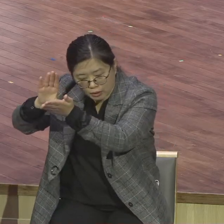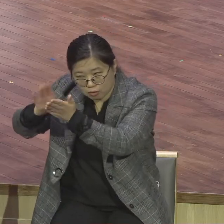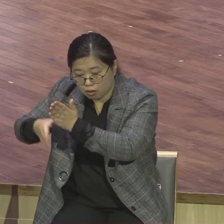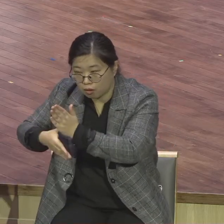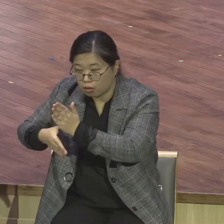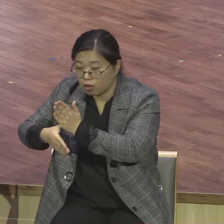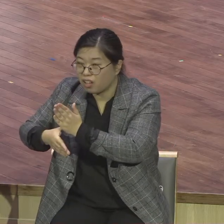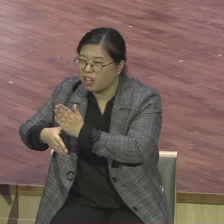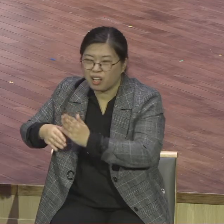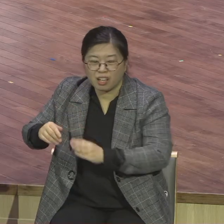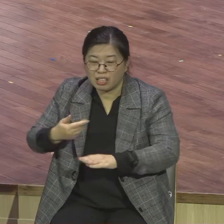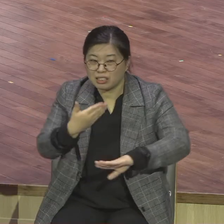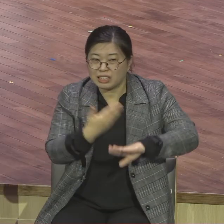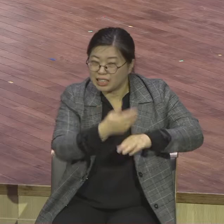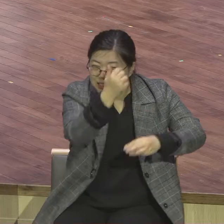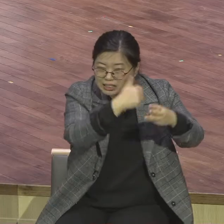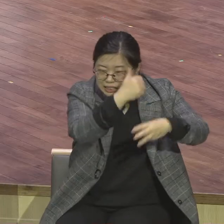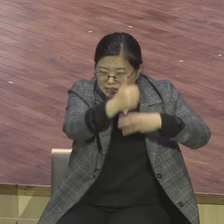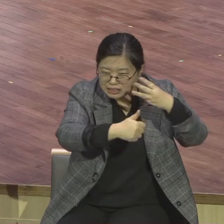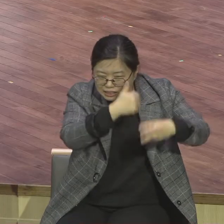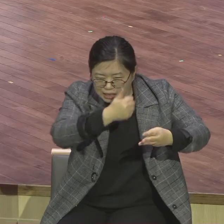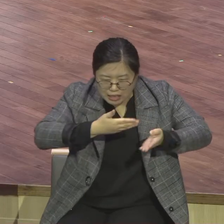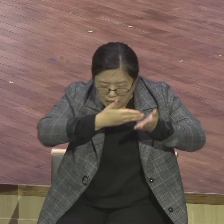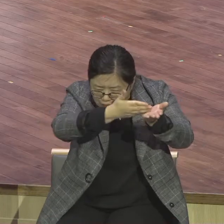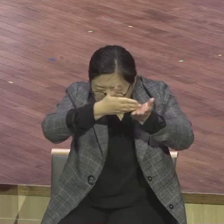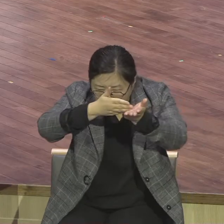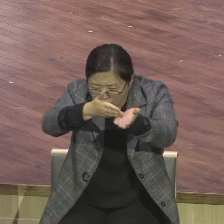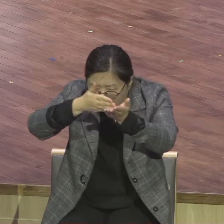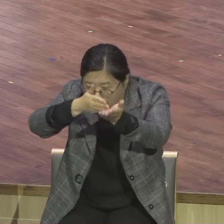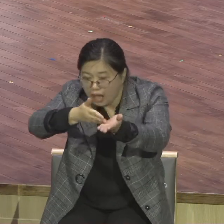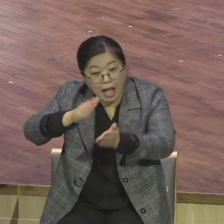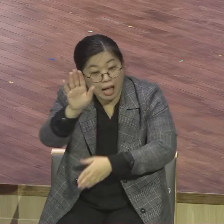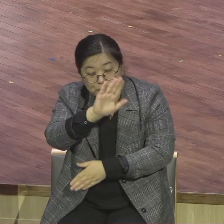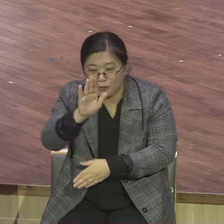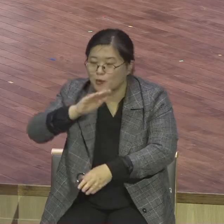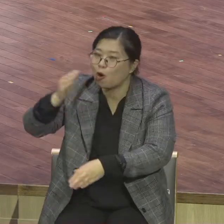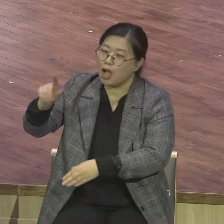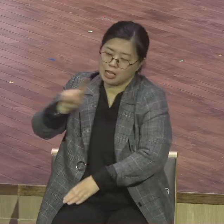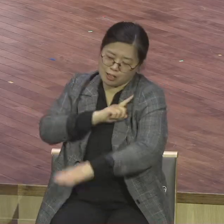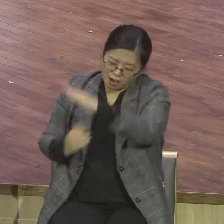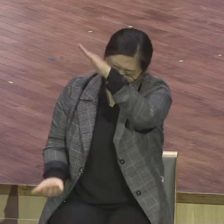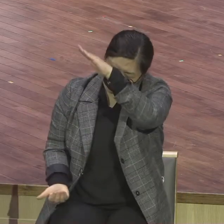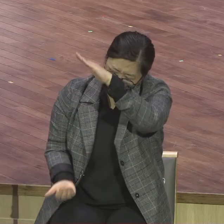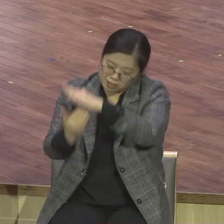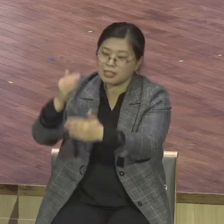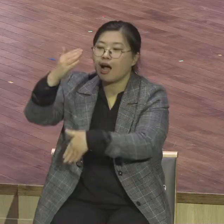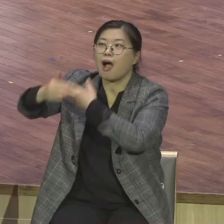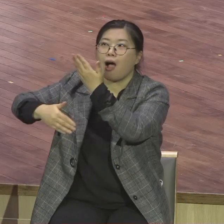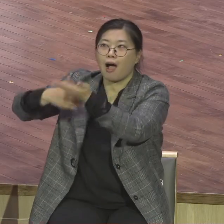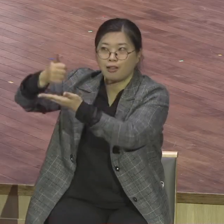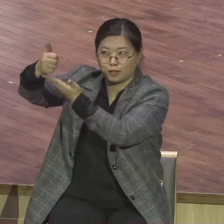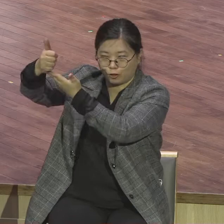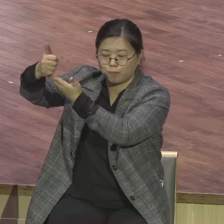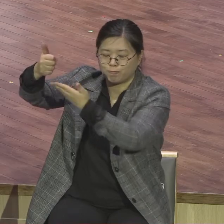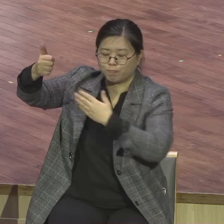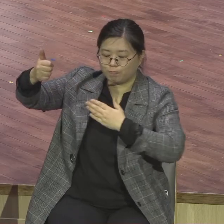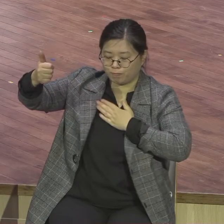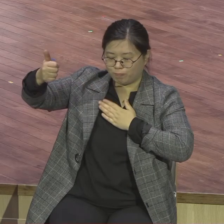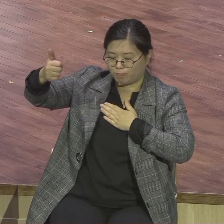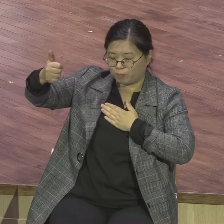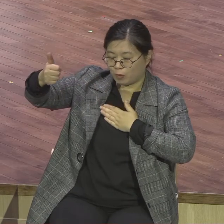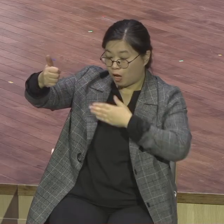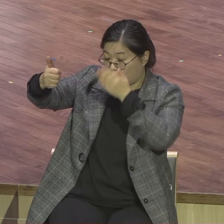전능하신 하나님 아버지. 그분 앞에 뭘 숨길 것이 있는 그대로 하나님 앞에 내 모습